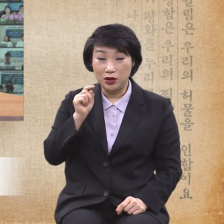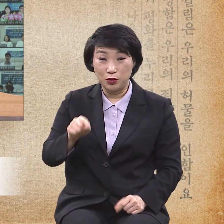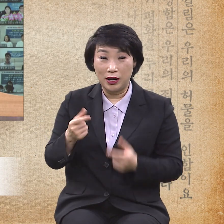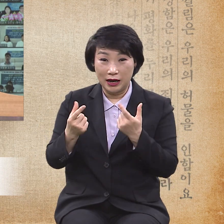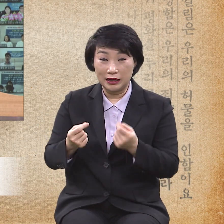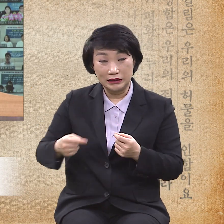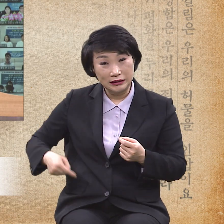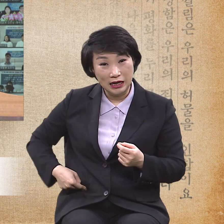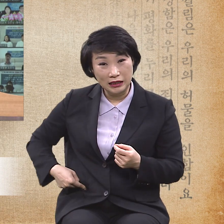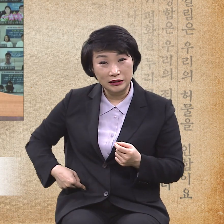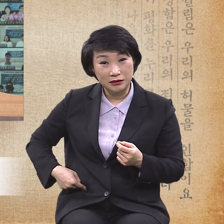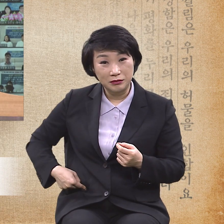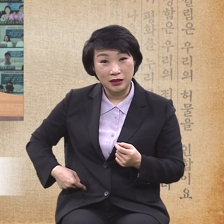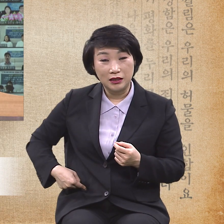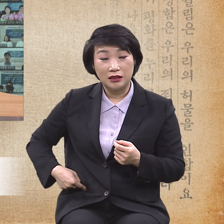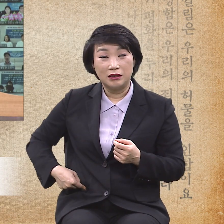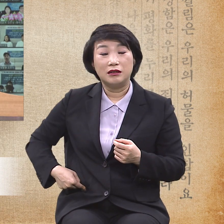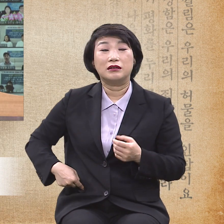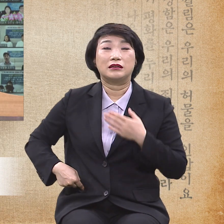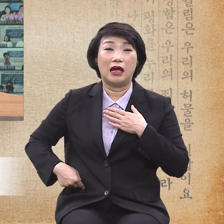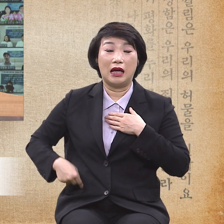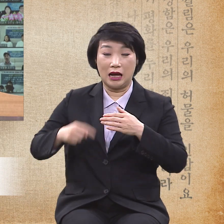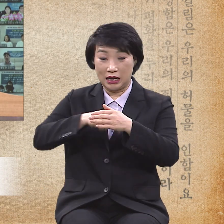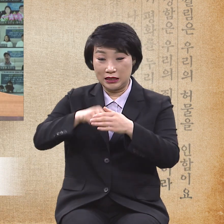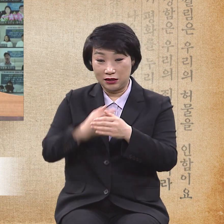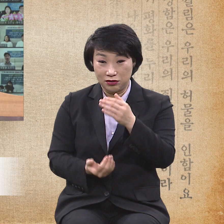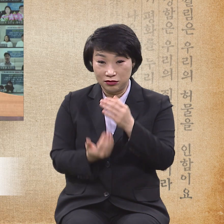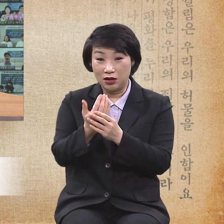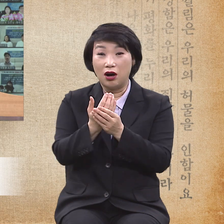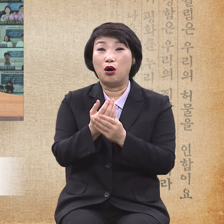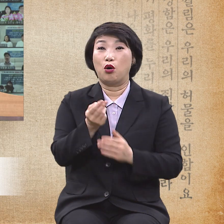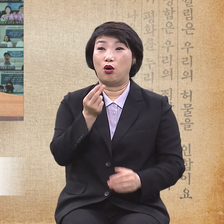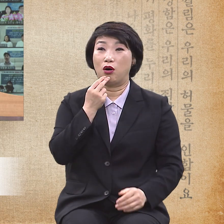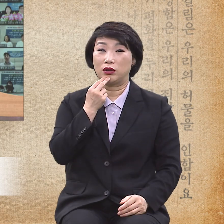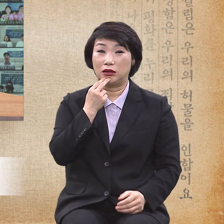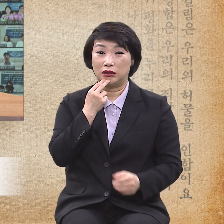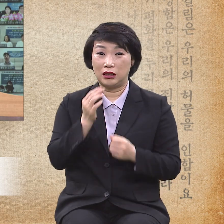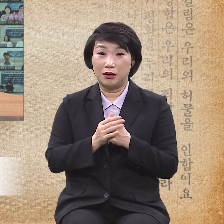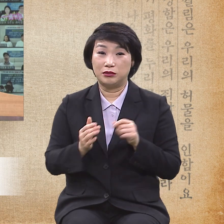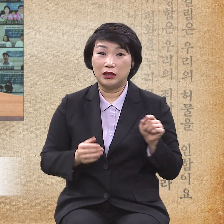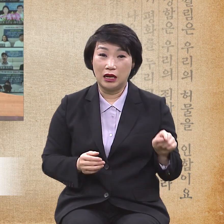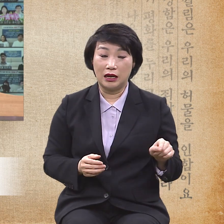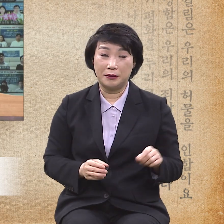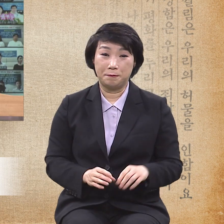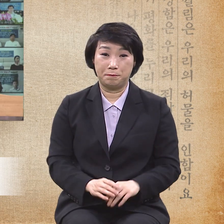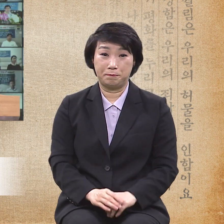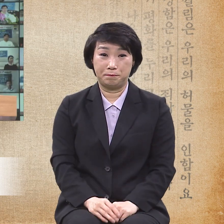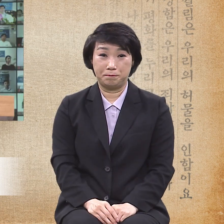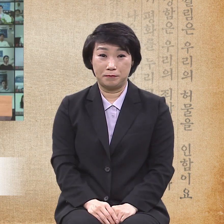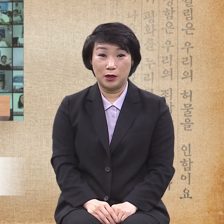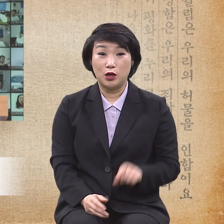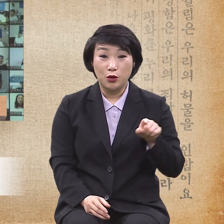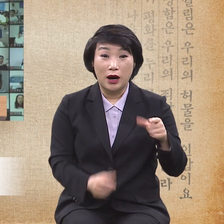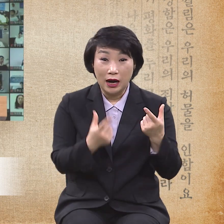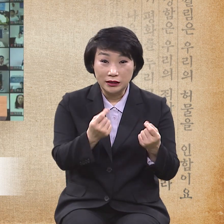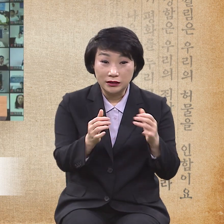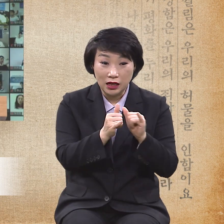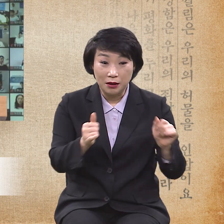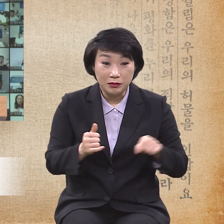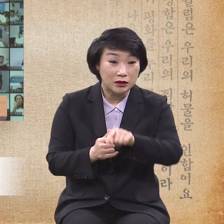그만한 양심의 충동이 내게는 없다 그 말이요. 응? 이